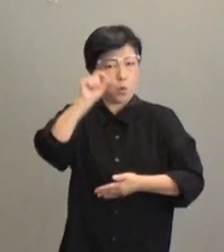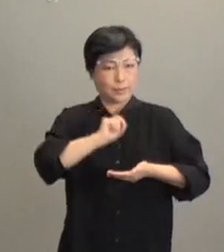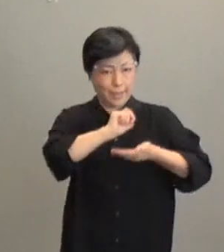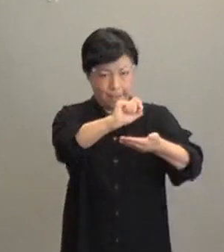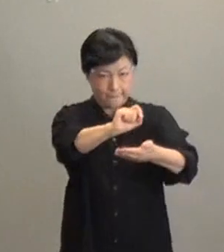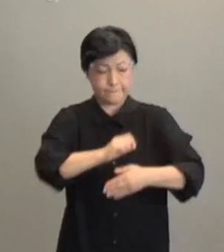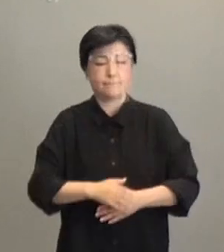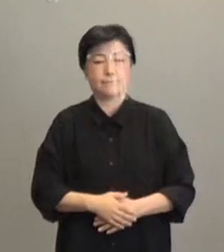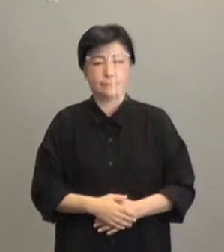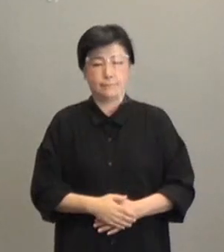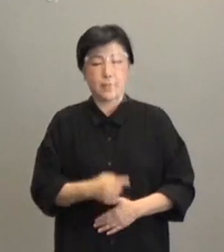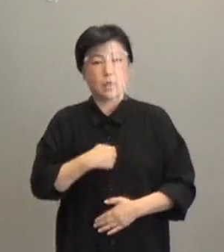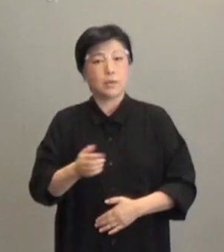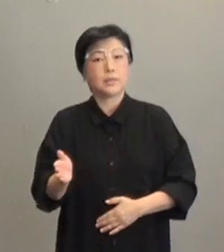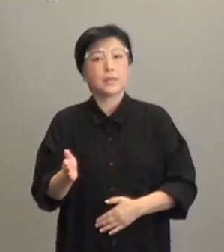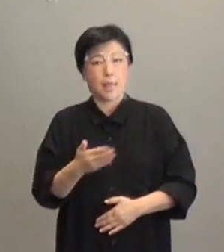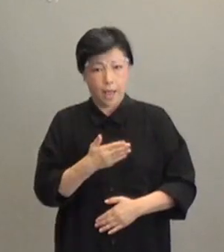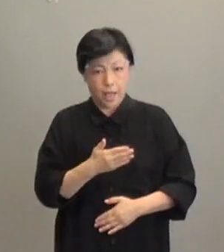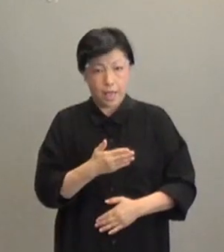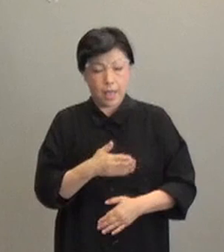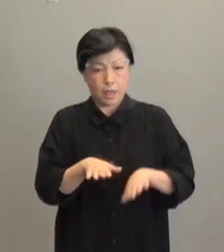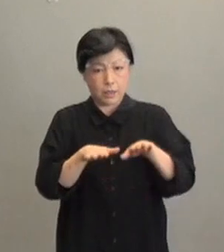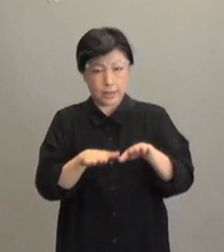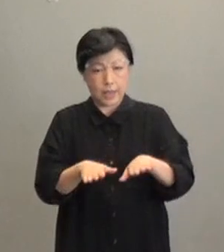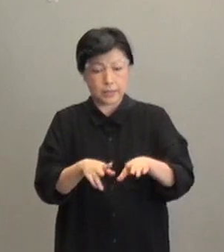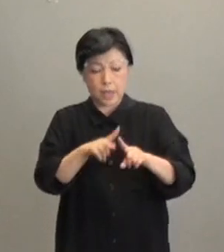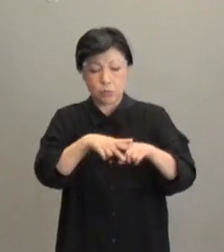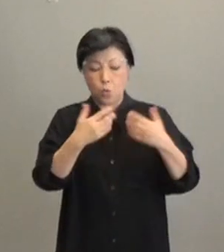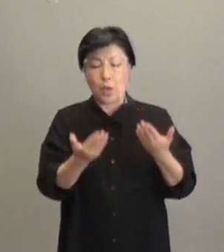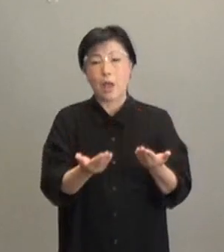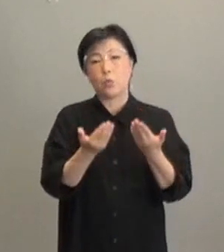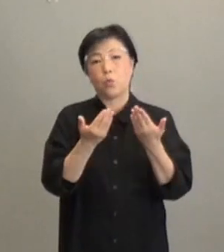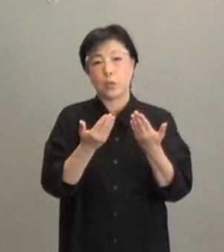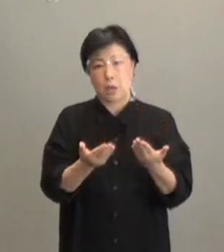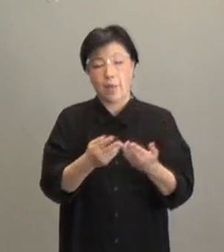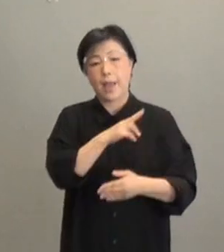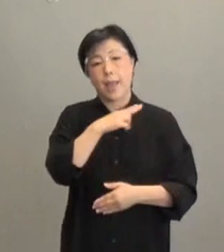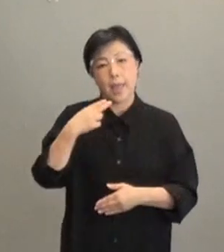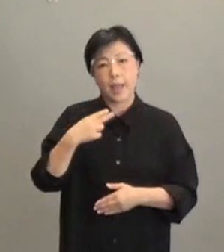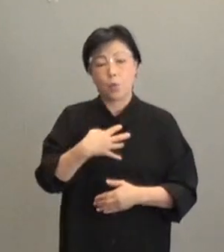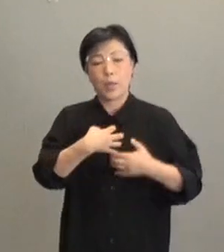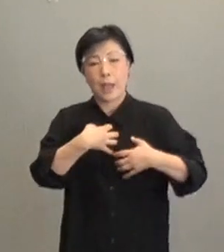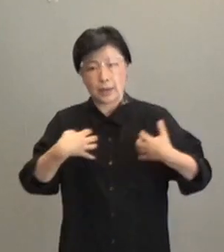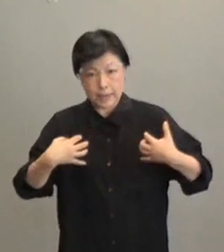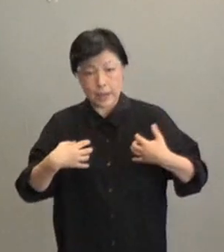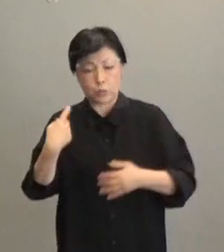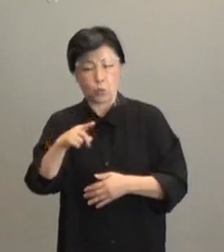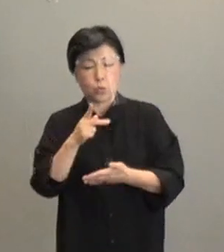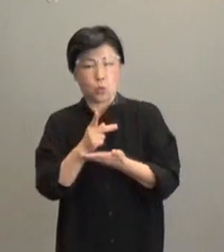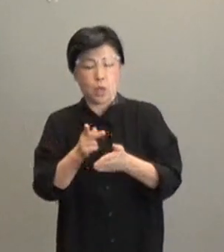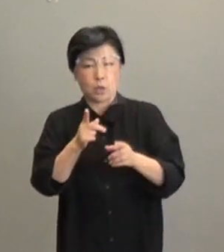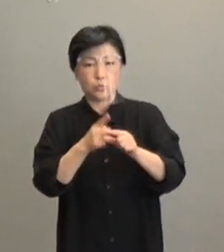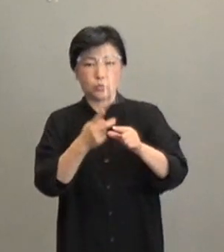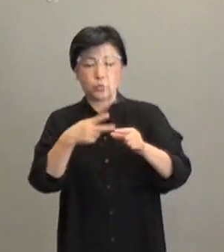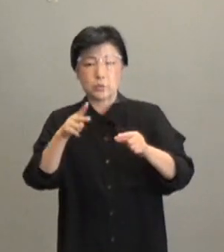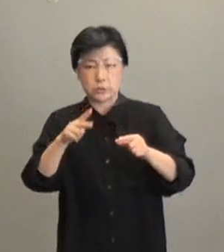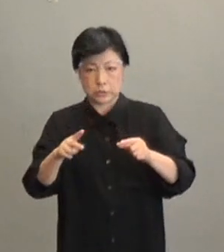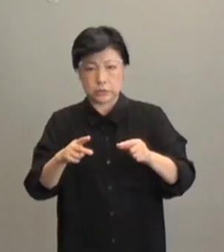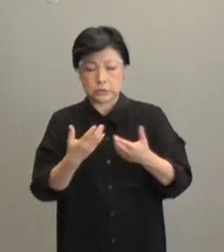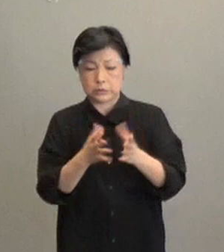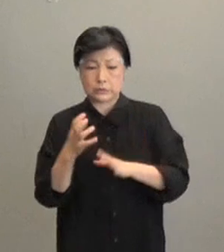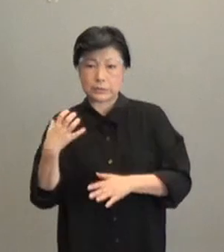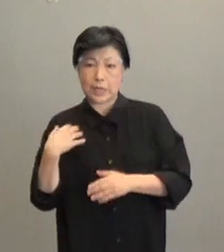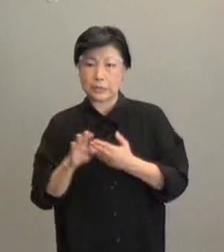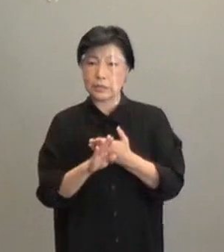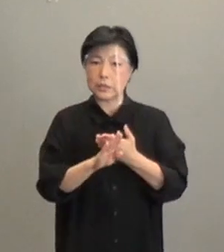ました。私からは現在小学校では英語や理科などの教科を中心に学級担任以